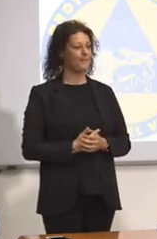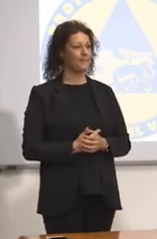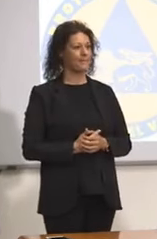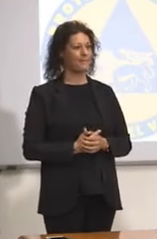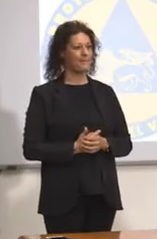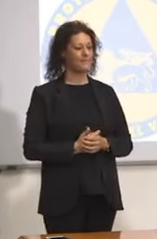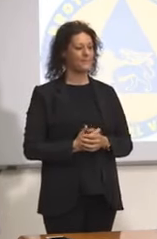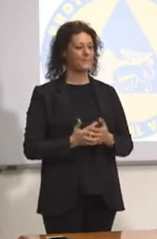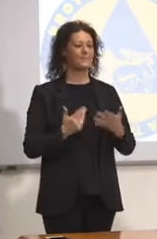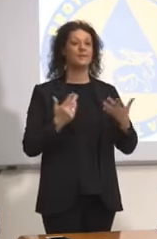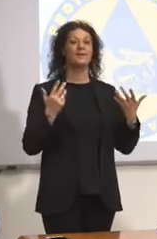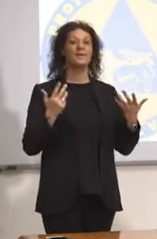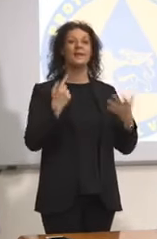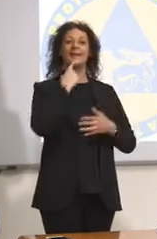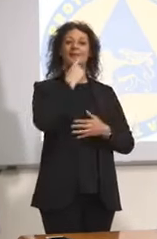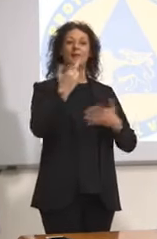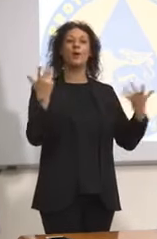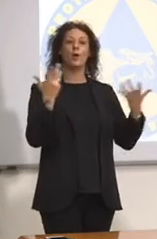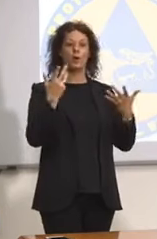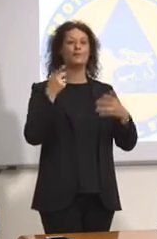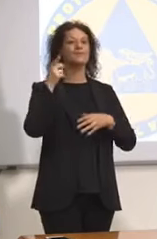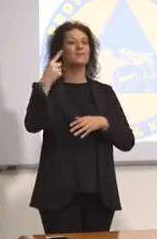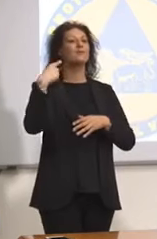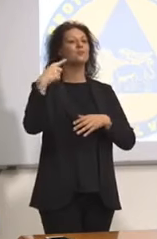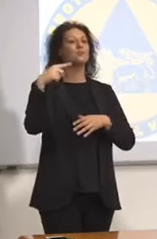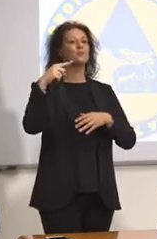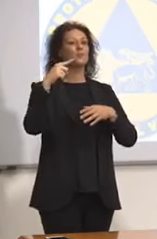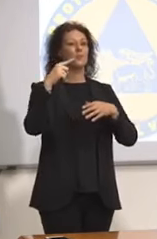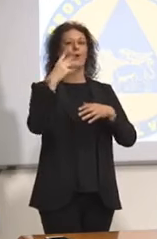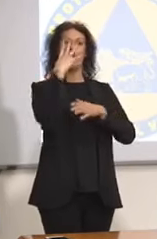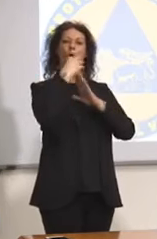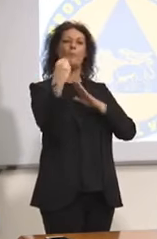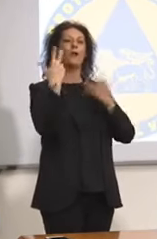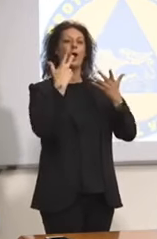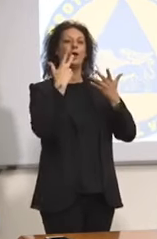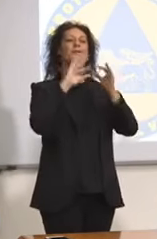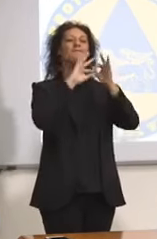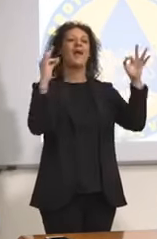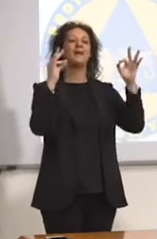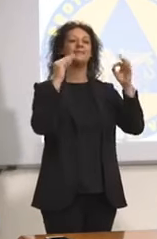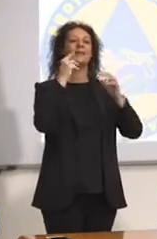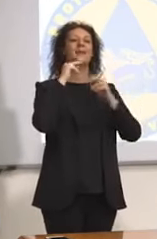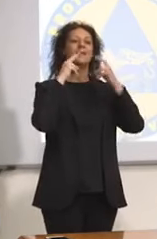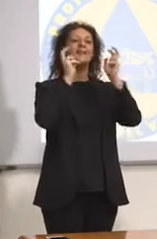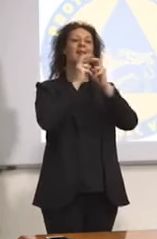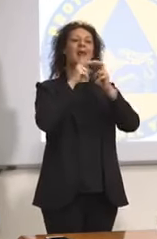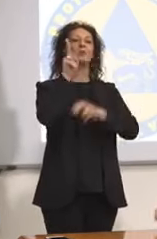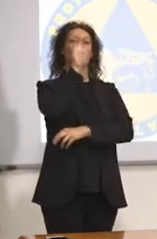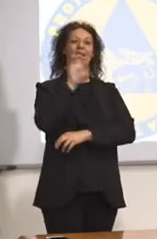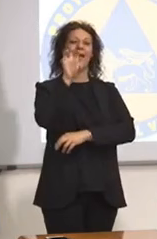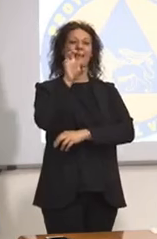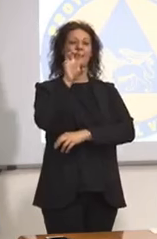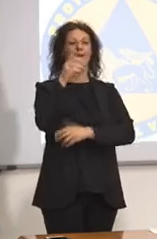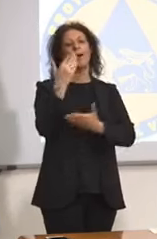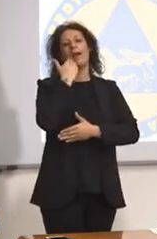posso dire, anche questa è identità veneta, no? Si sente favellare anche in Veneto, quindi grazie a Crozza per aver dedicato